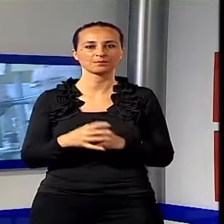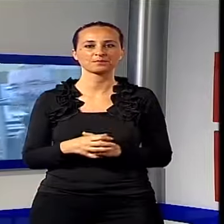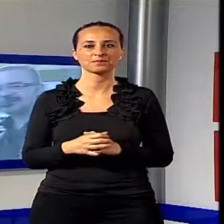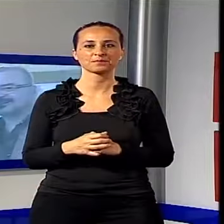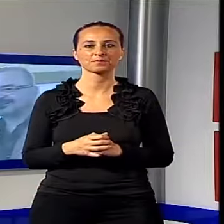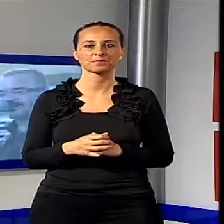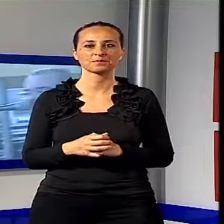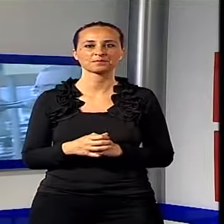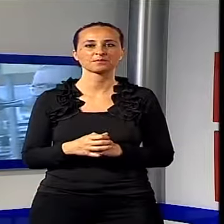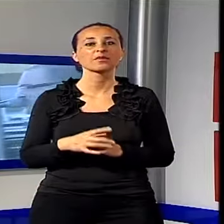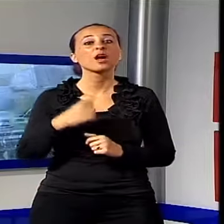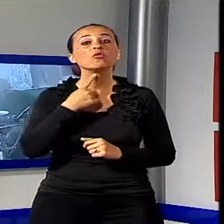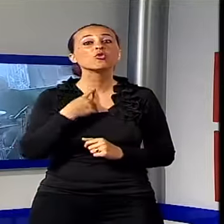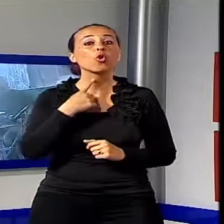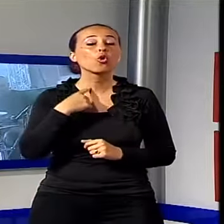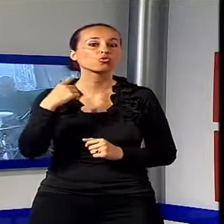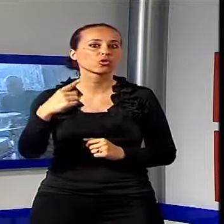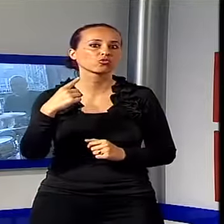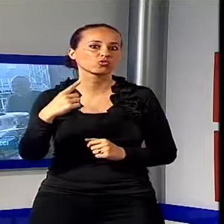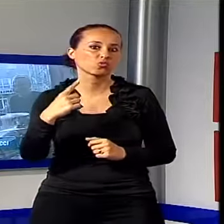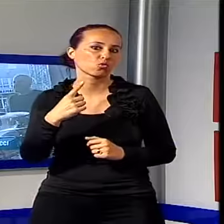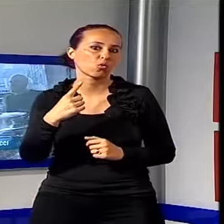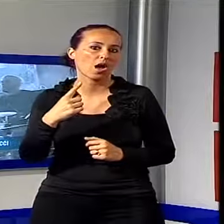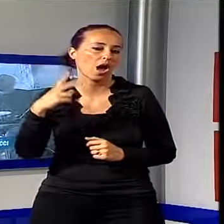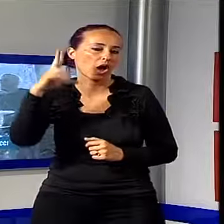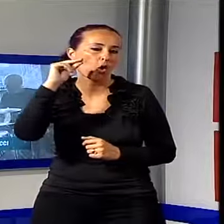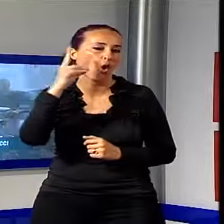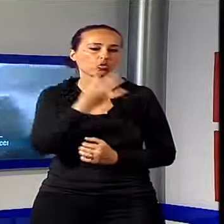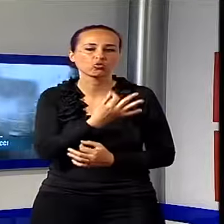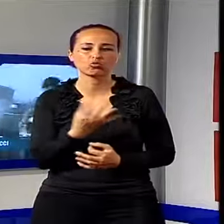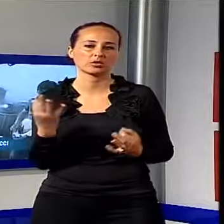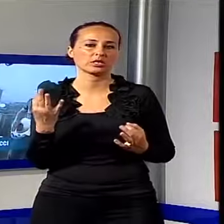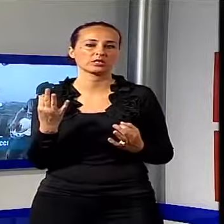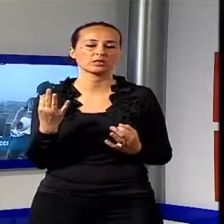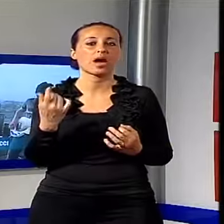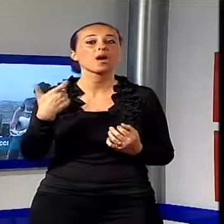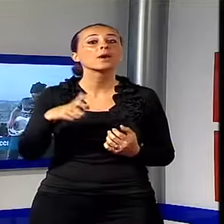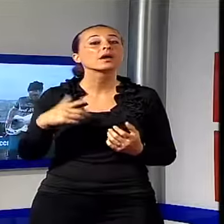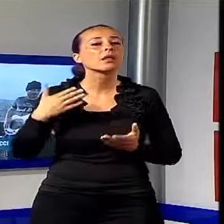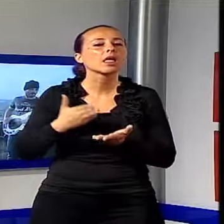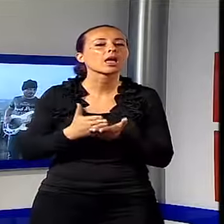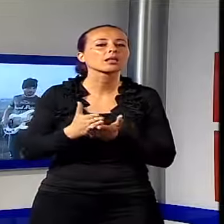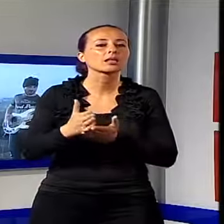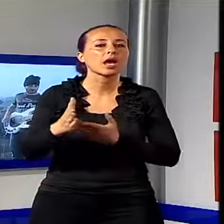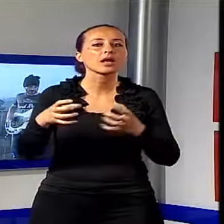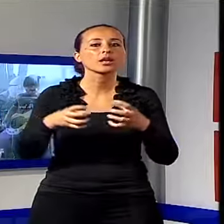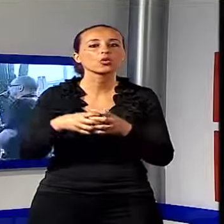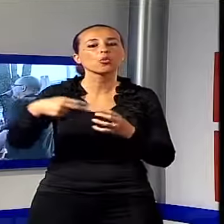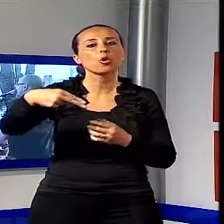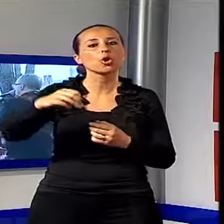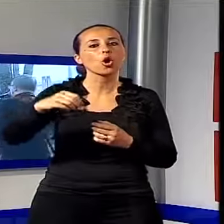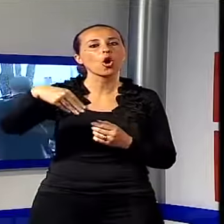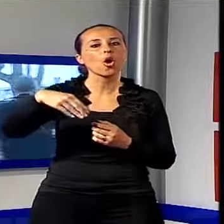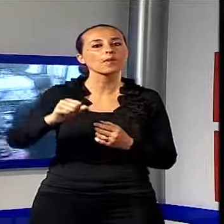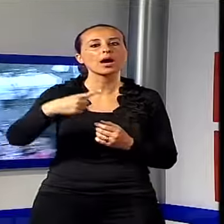La sua voce è inconfondibile e per molti anni ha fatto la fortuna dei nomadi. Non ha tradito le attese e ha richiamato centinaia